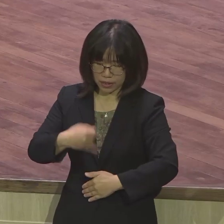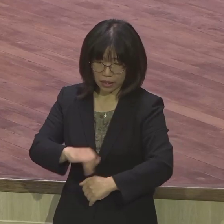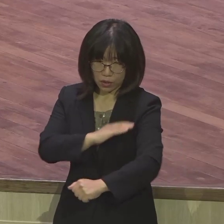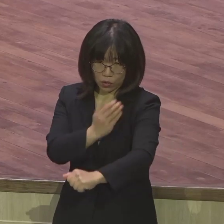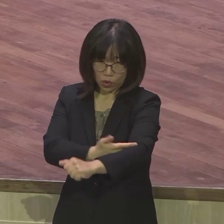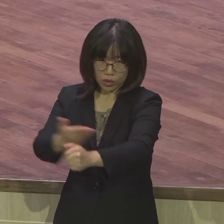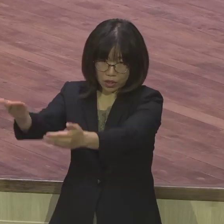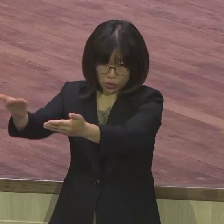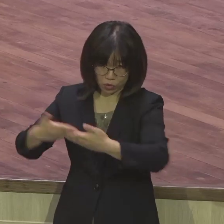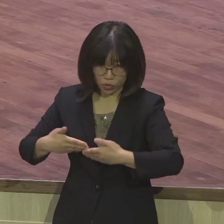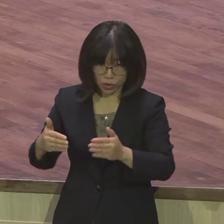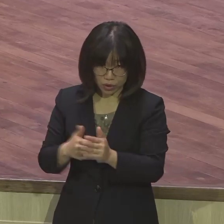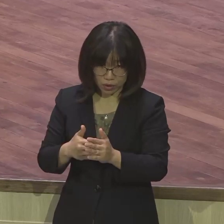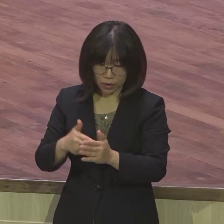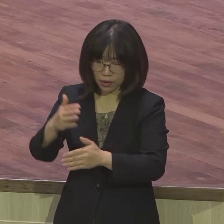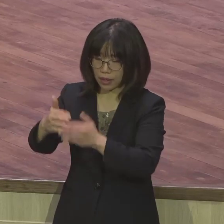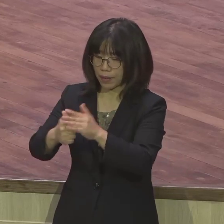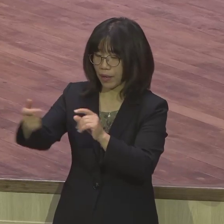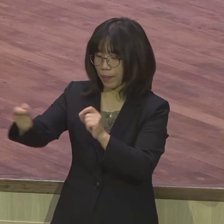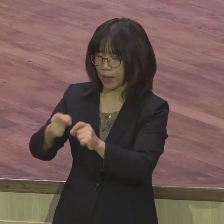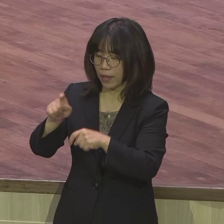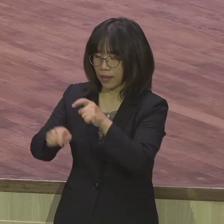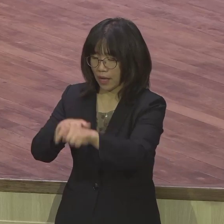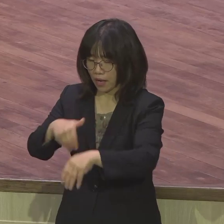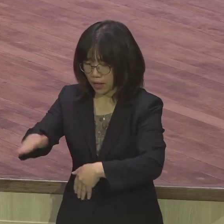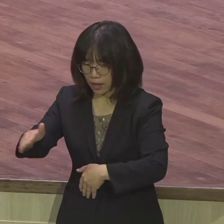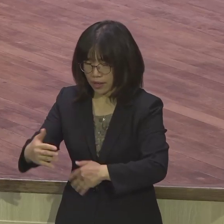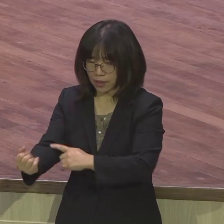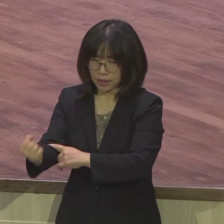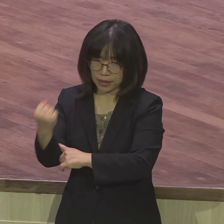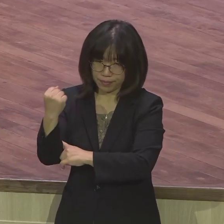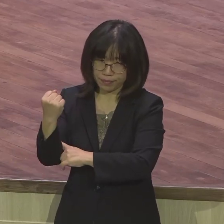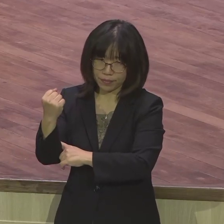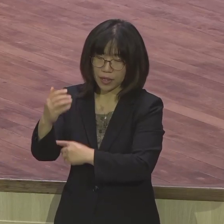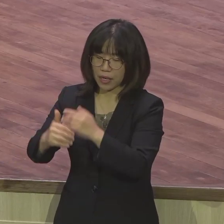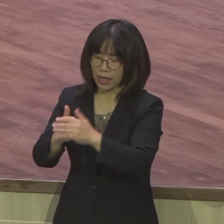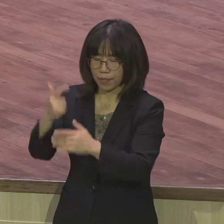앞에 담대히 나갈 때 하나님은 영육간에 영적인 힘을 주시게 되어 있습니다.